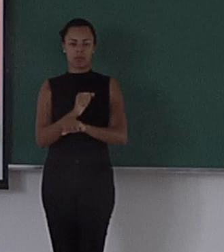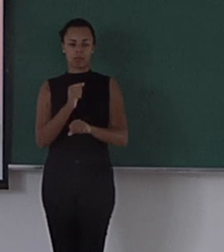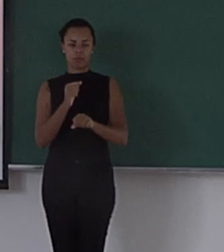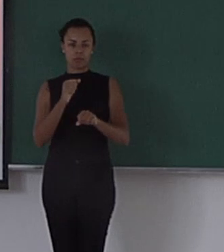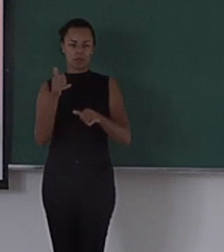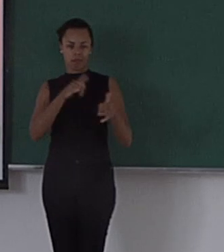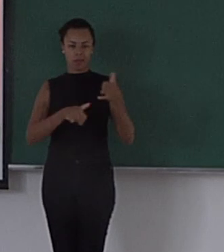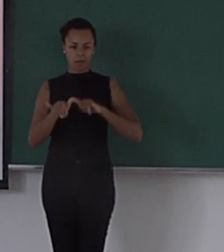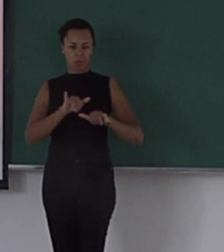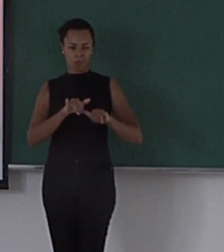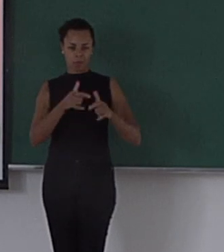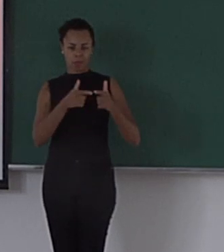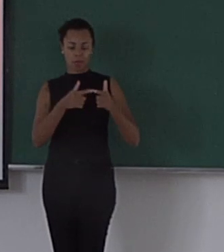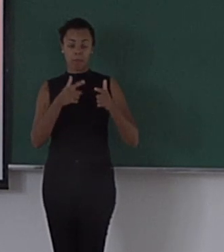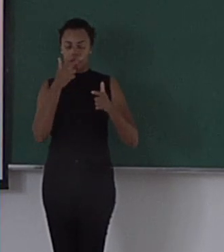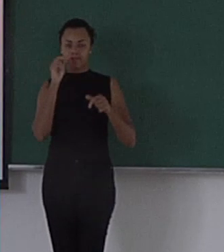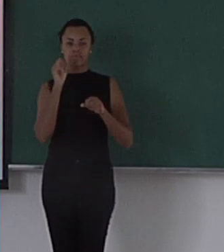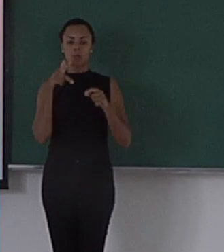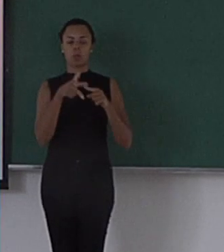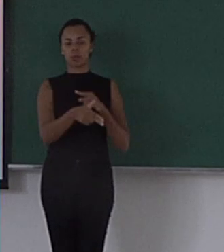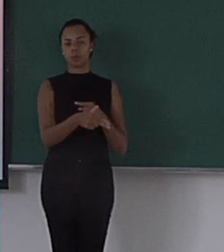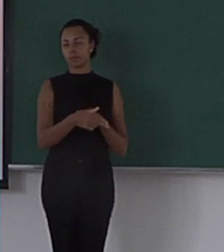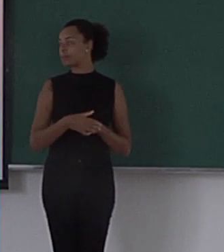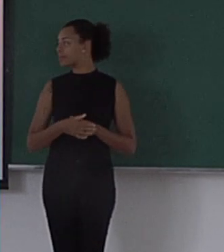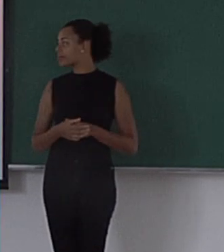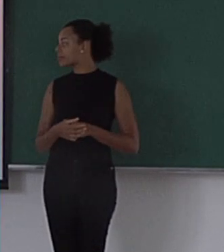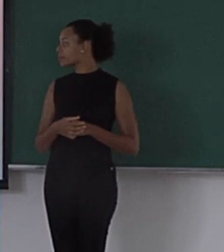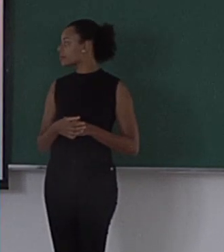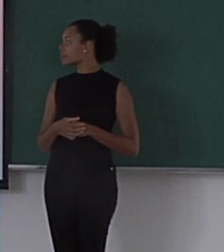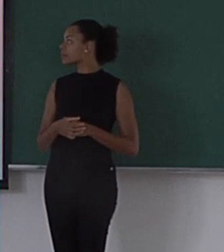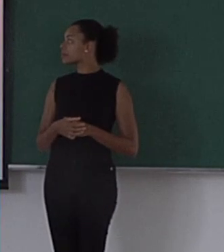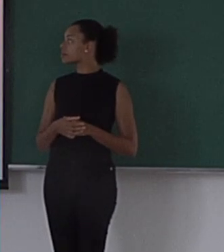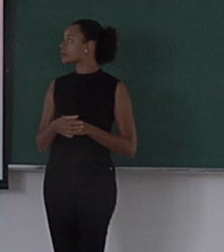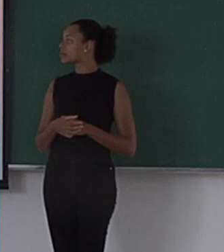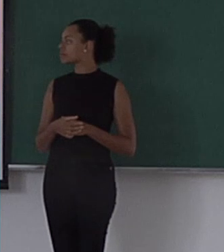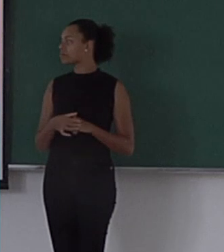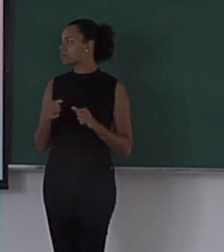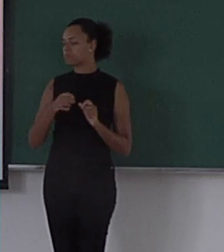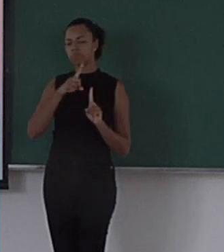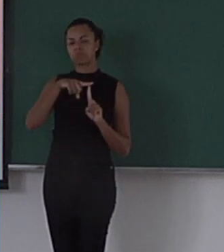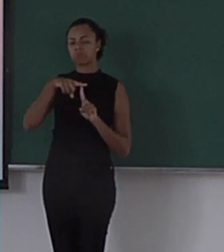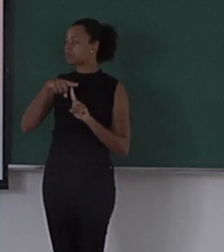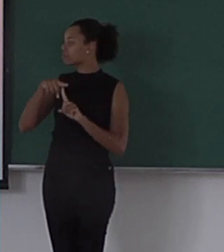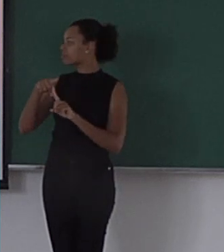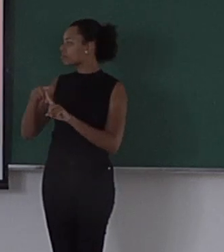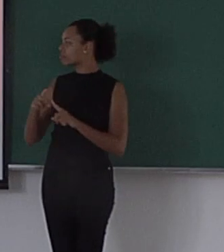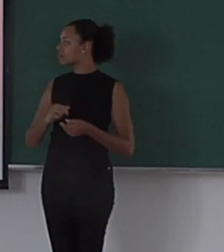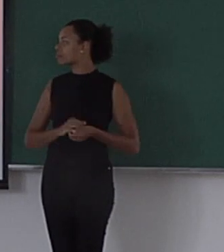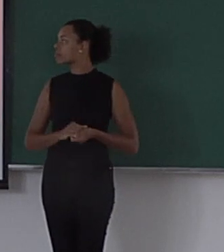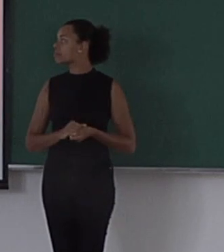do agente agressor, né? Tem várias apresentações do difoterine,